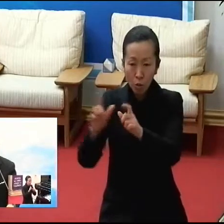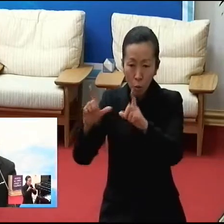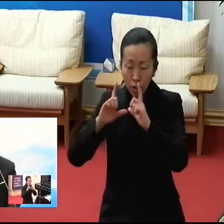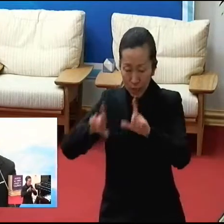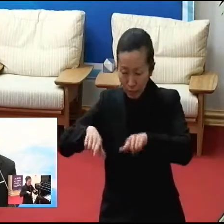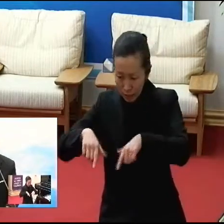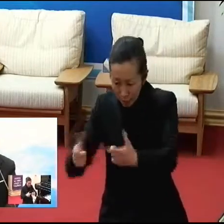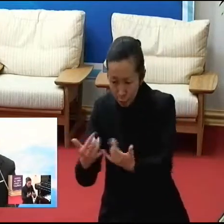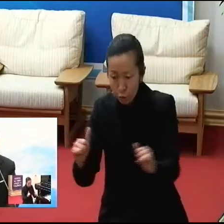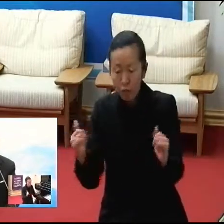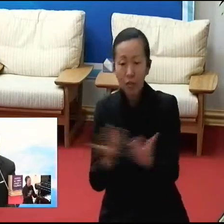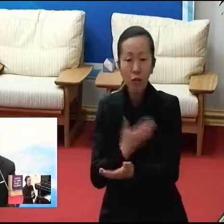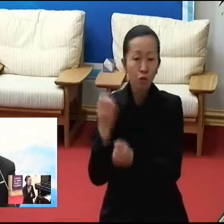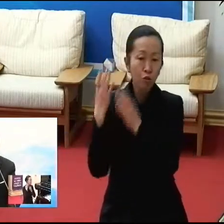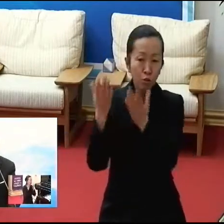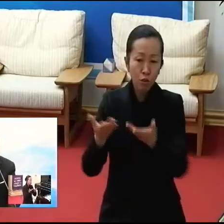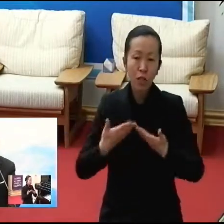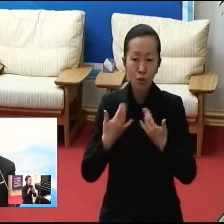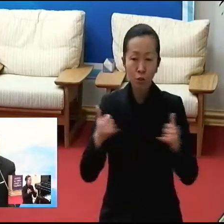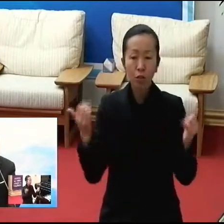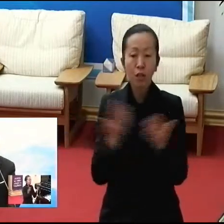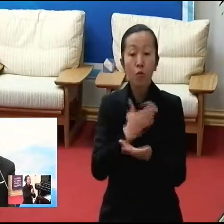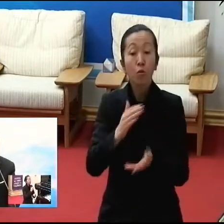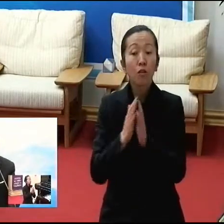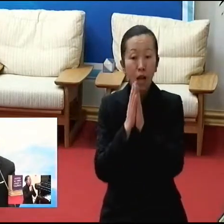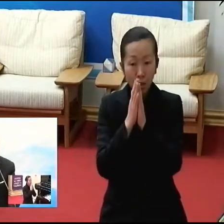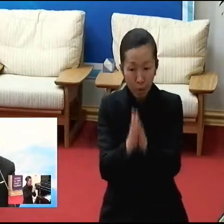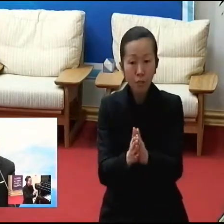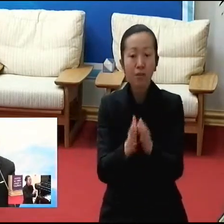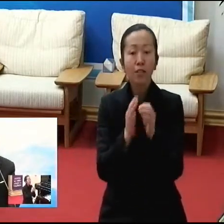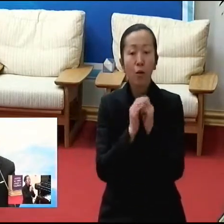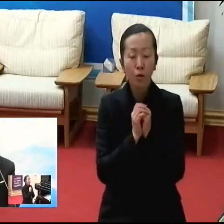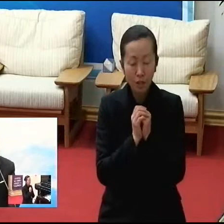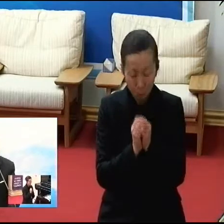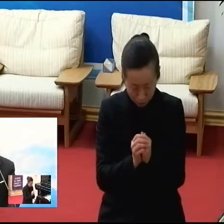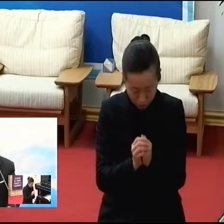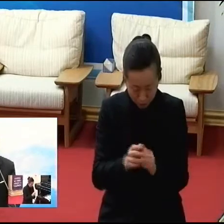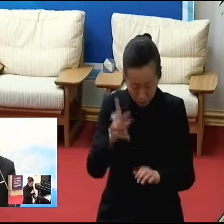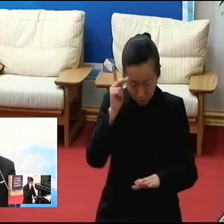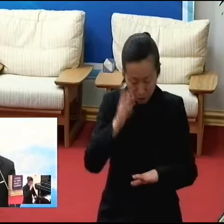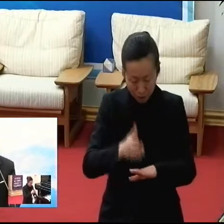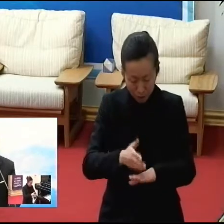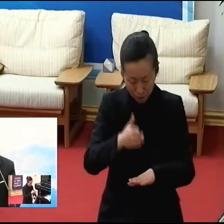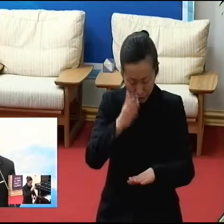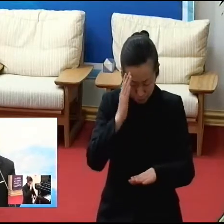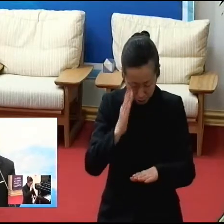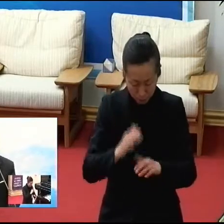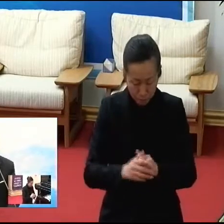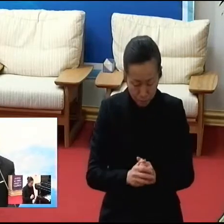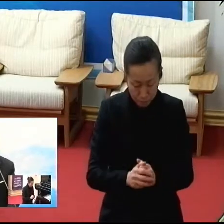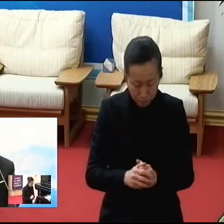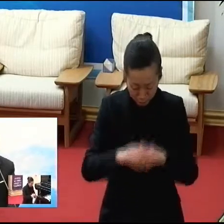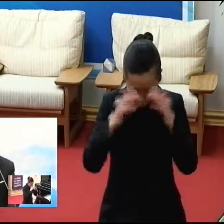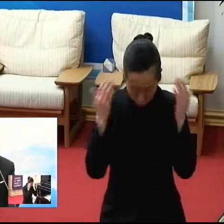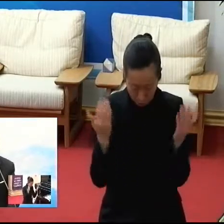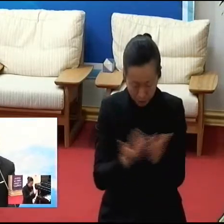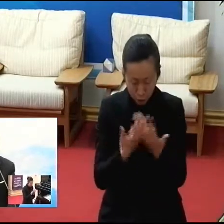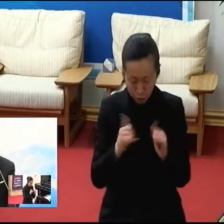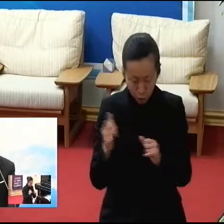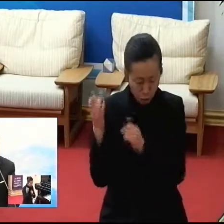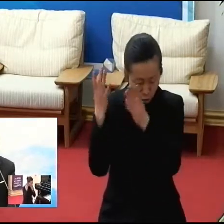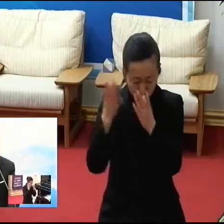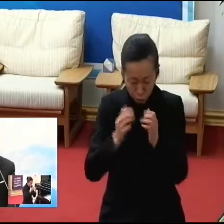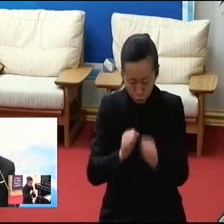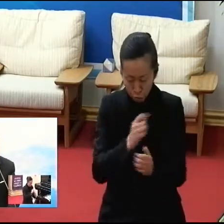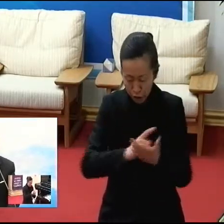。 기도하겠습니다. 祈ります。 하나님 감사합니다. 神様感謝します。 모든 사람을 축복할 수밖에 없는 すべての人を祝